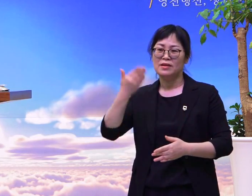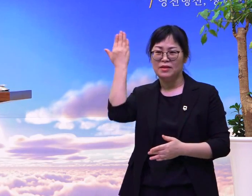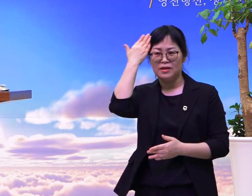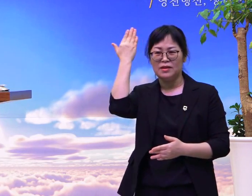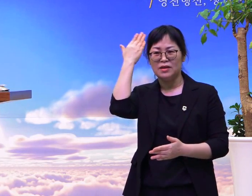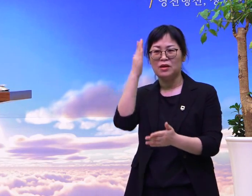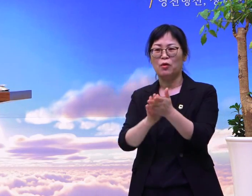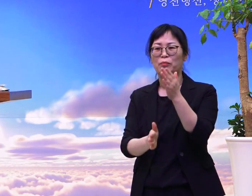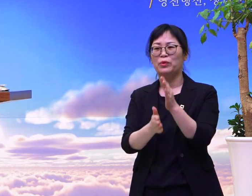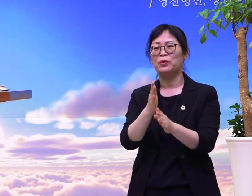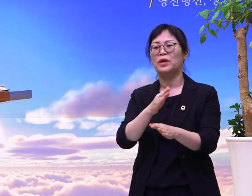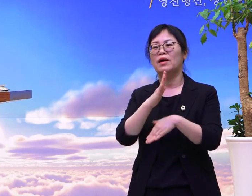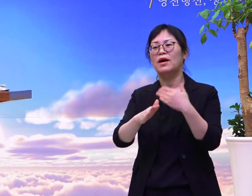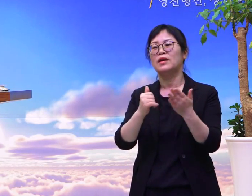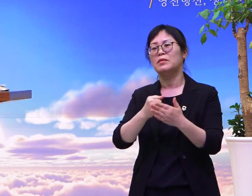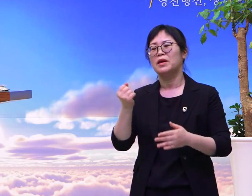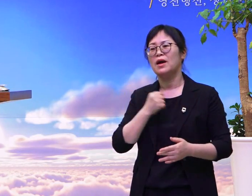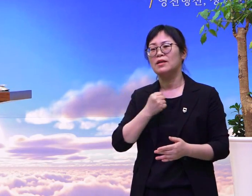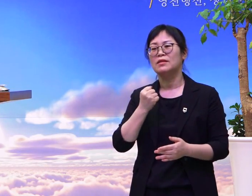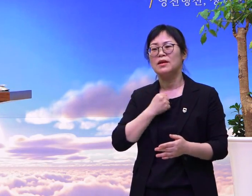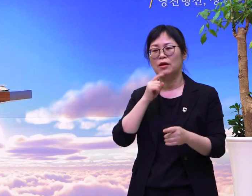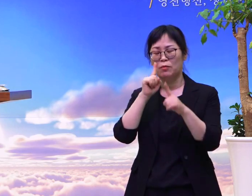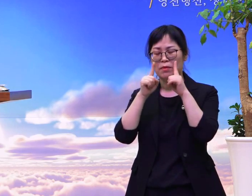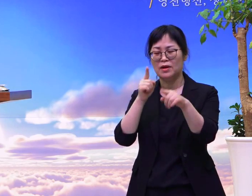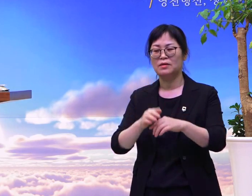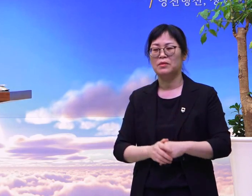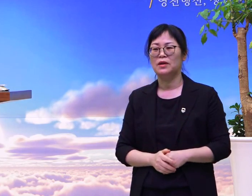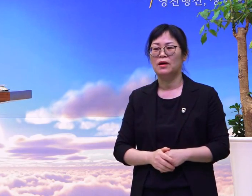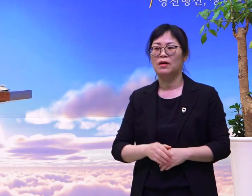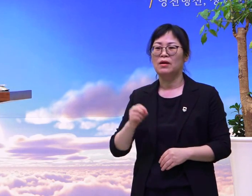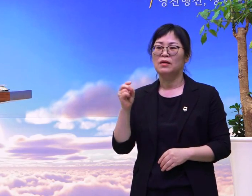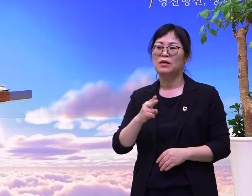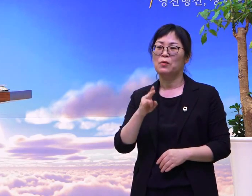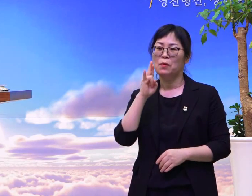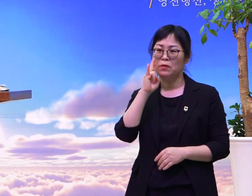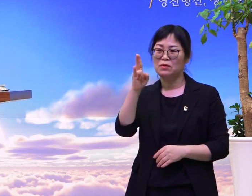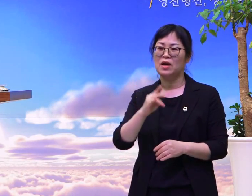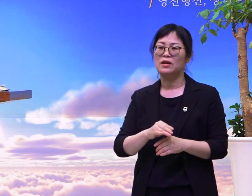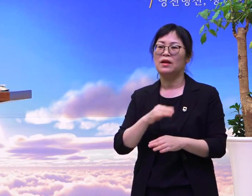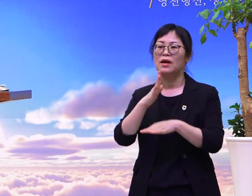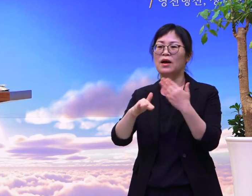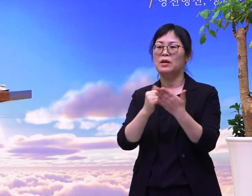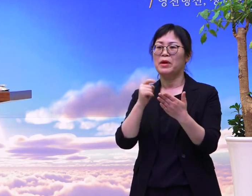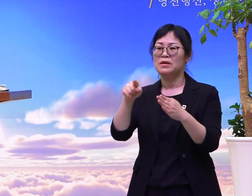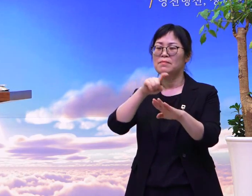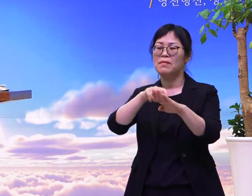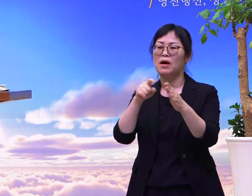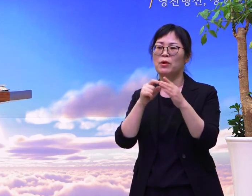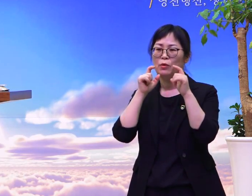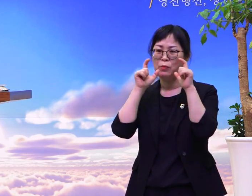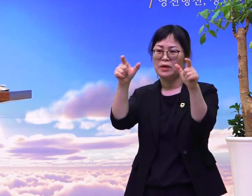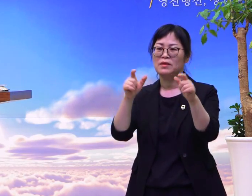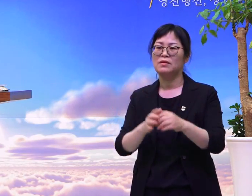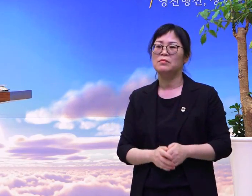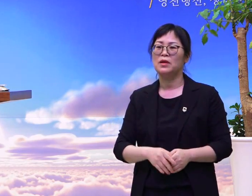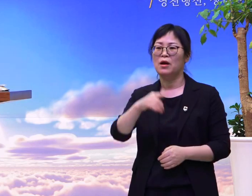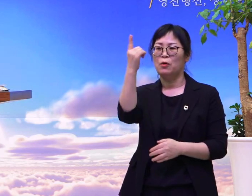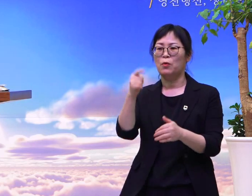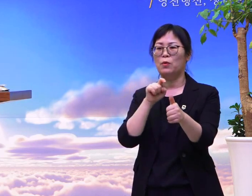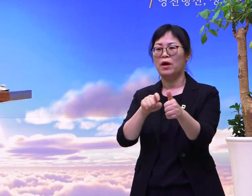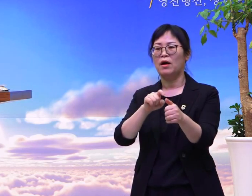없도다. 하나님은 그렇게 한탄하셨습니다. 그리고 호세아는 그 하나님의 마음을 가지고 외쳤습니다. 오라,